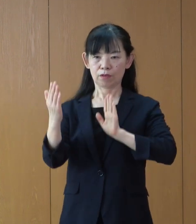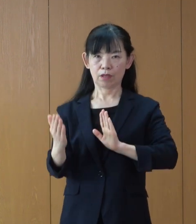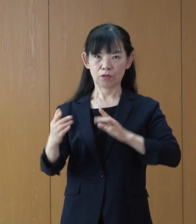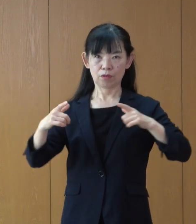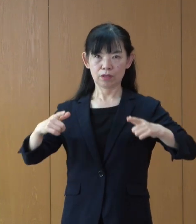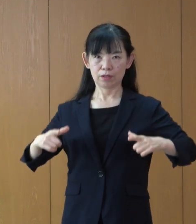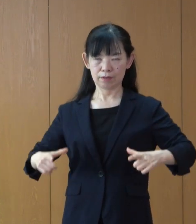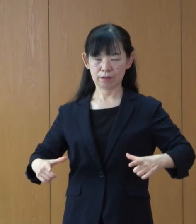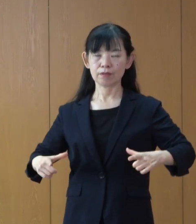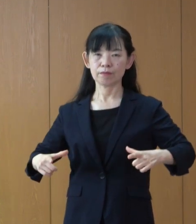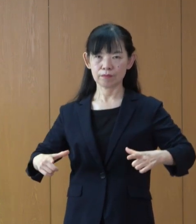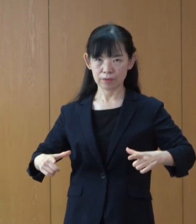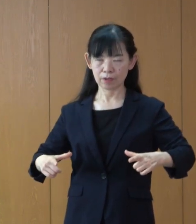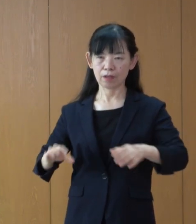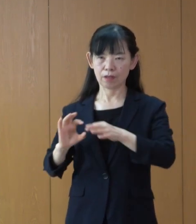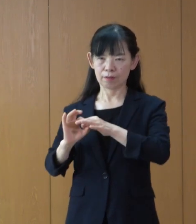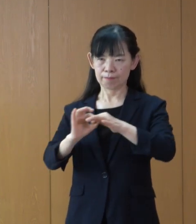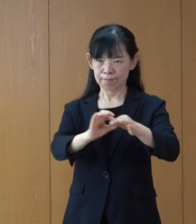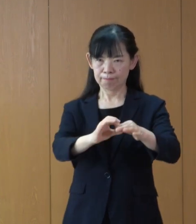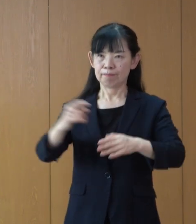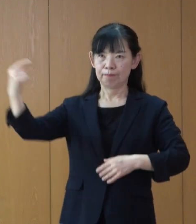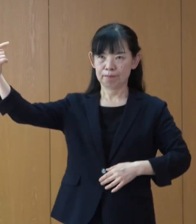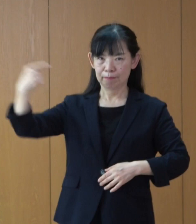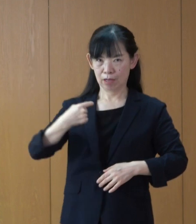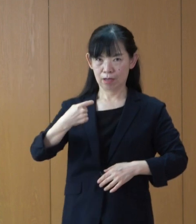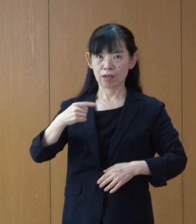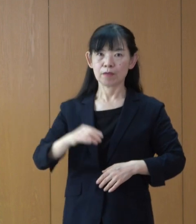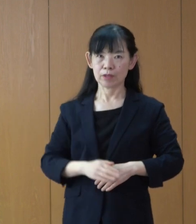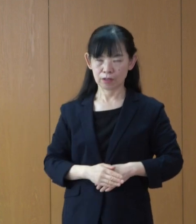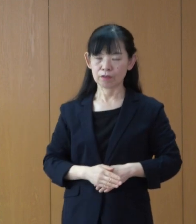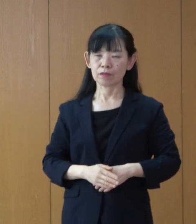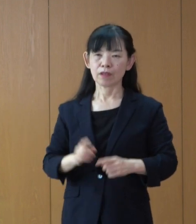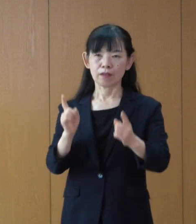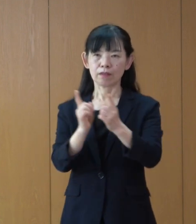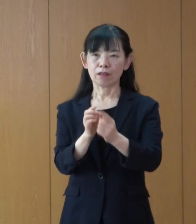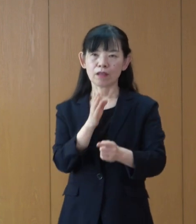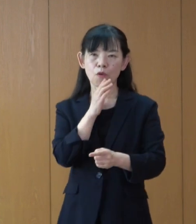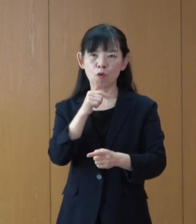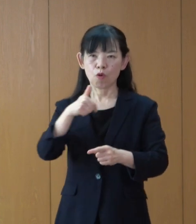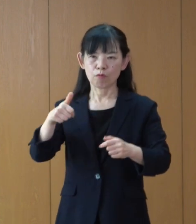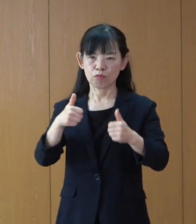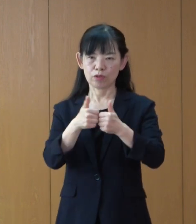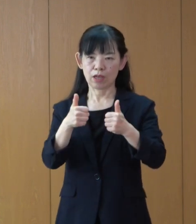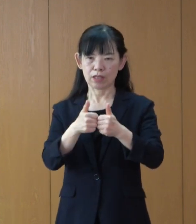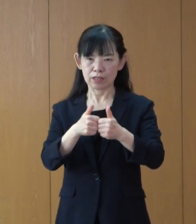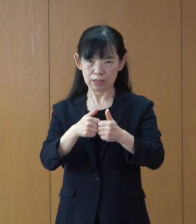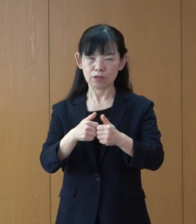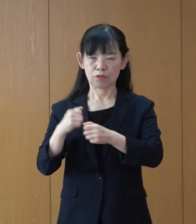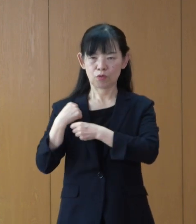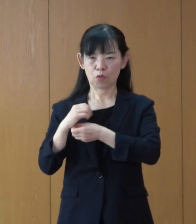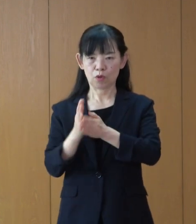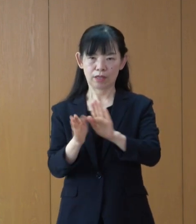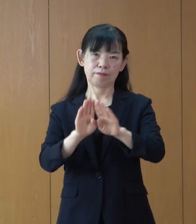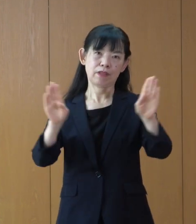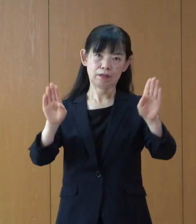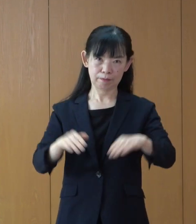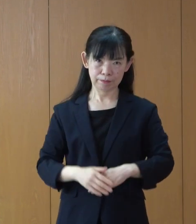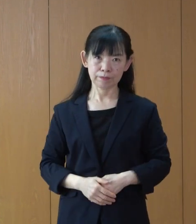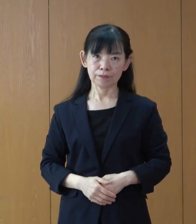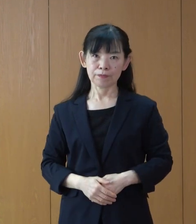として継続されたことに伴い対策本部会議を開催いたしました。そ